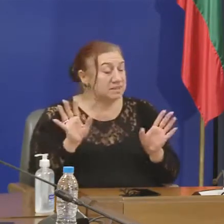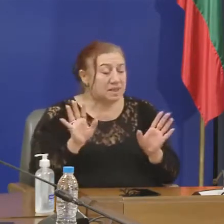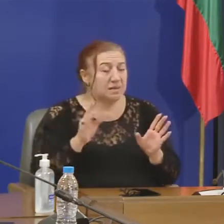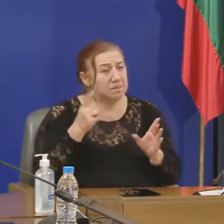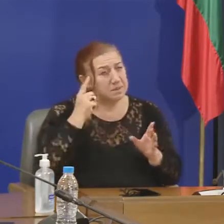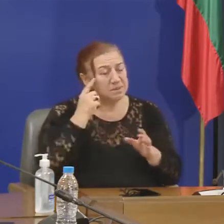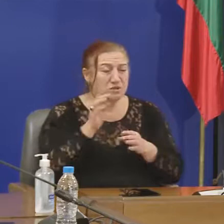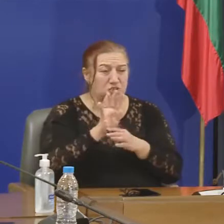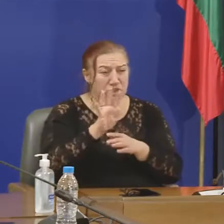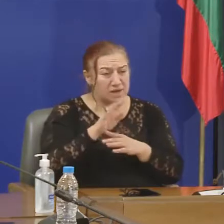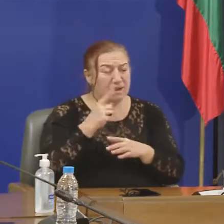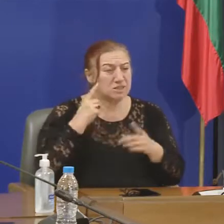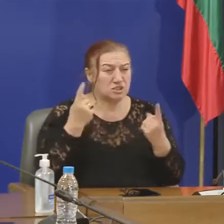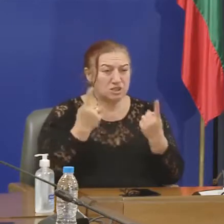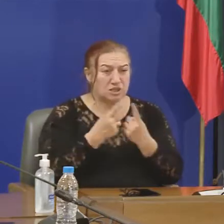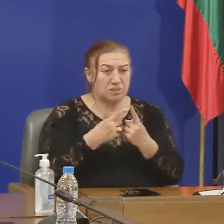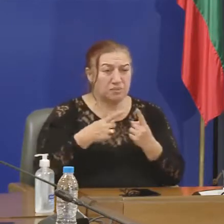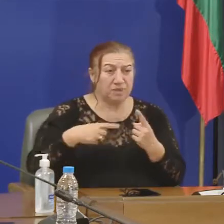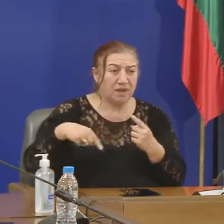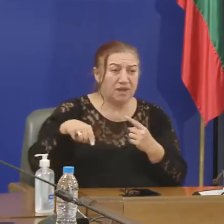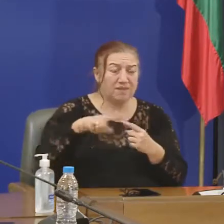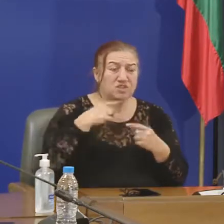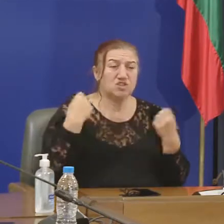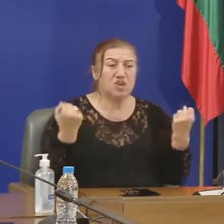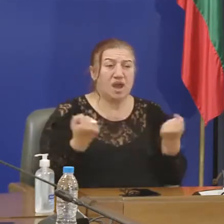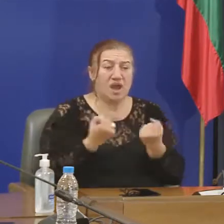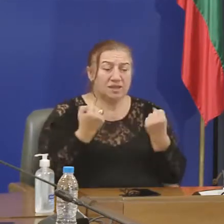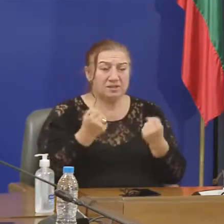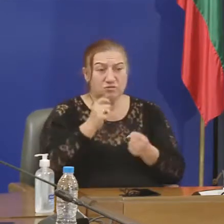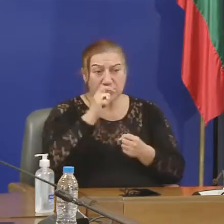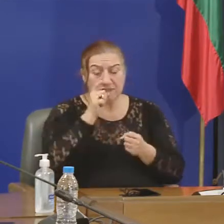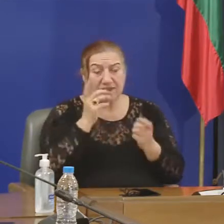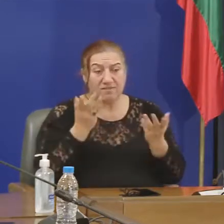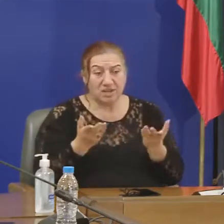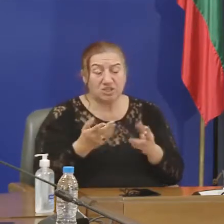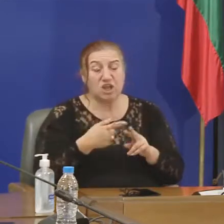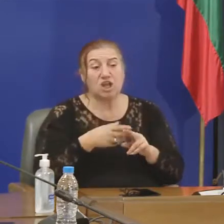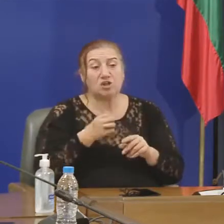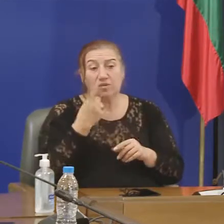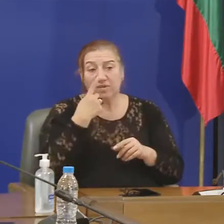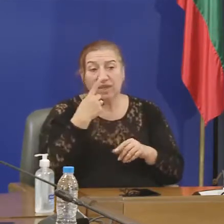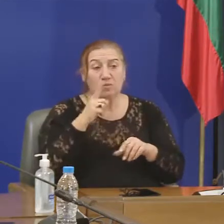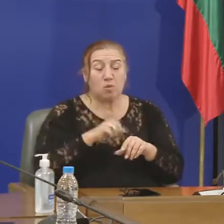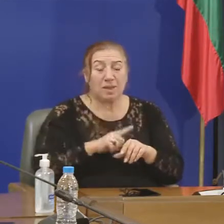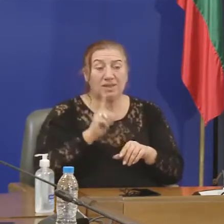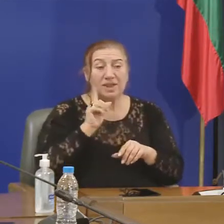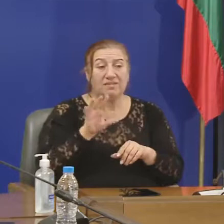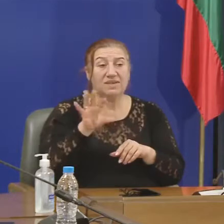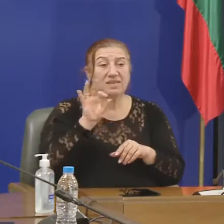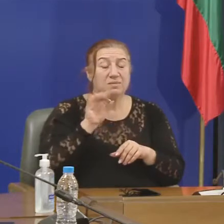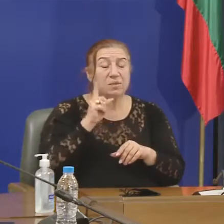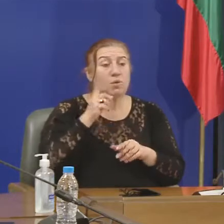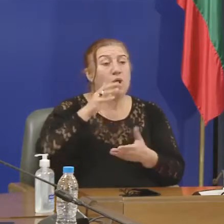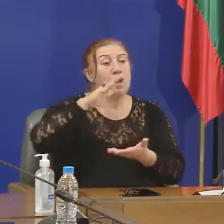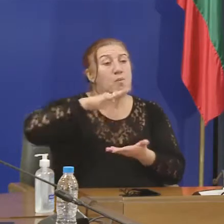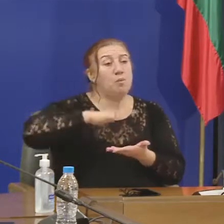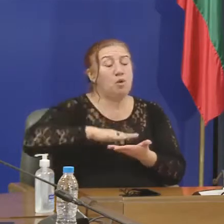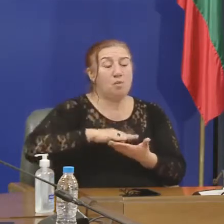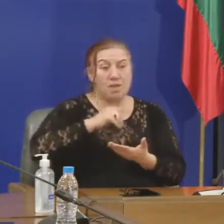тях. Всички активности са важни, но в един момент все пак трябва да изберем кое ни е по-малко